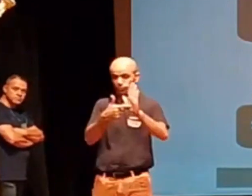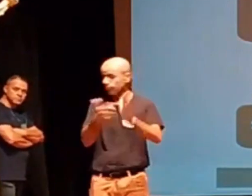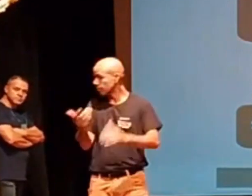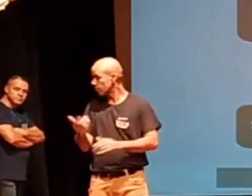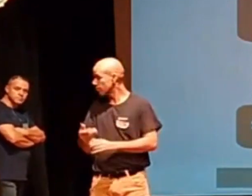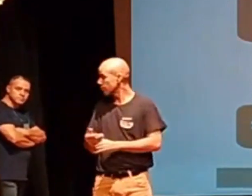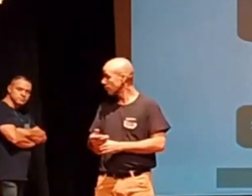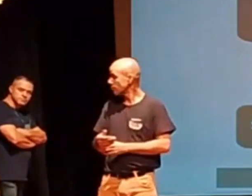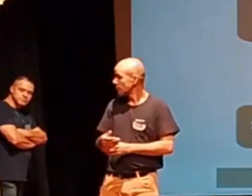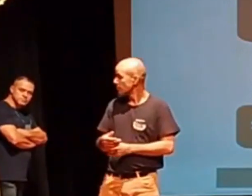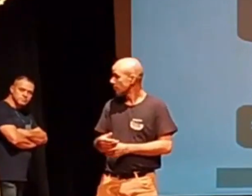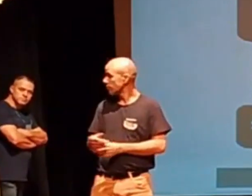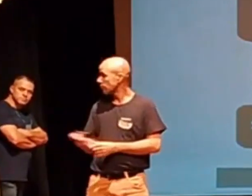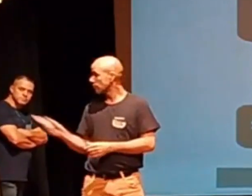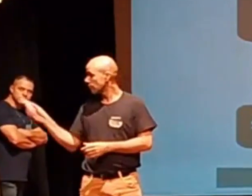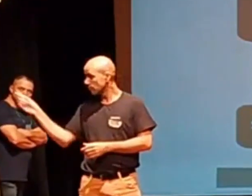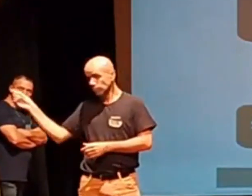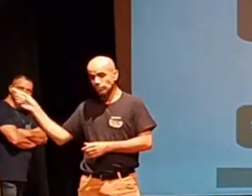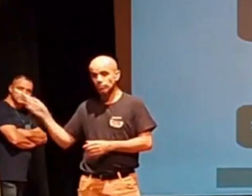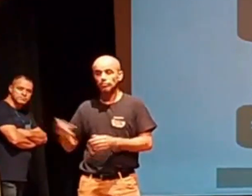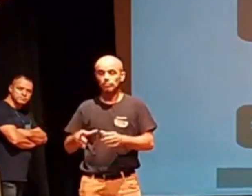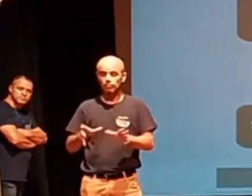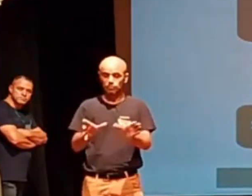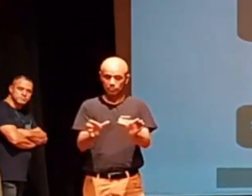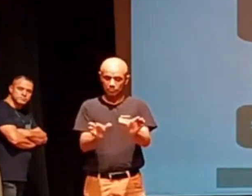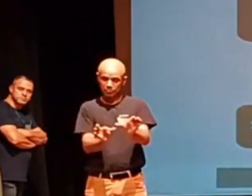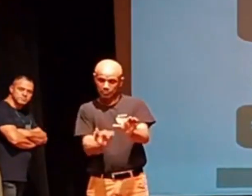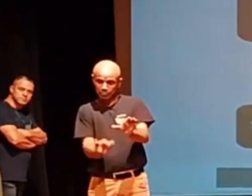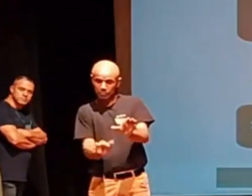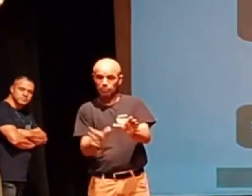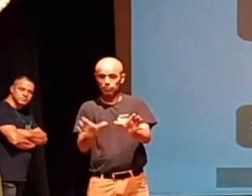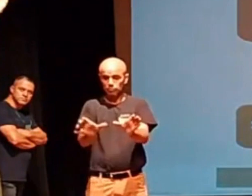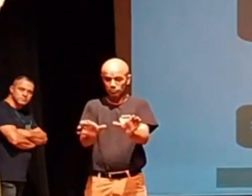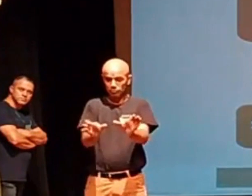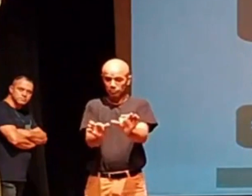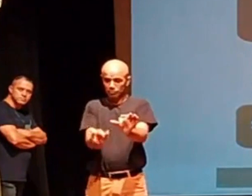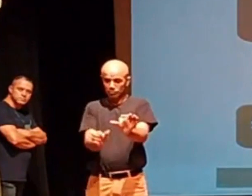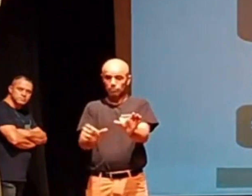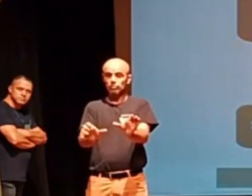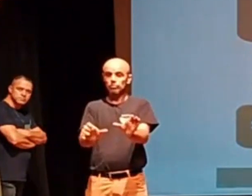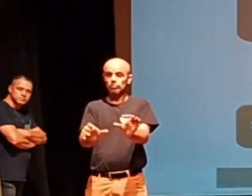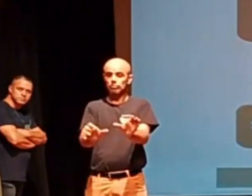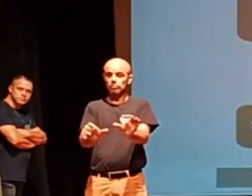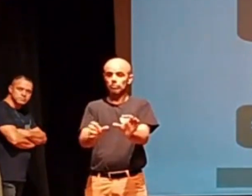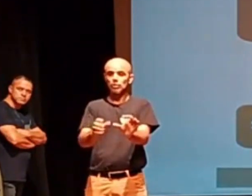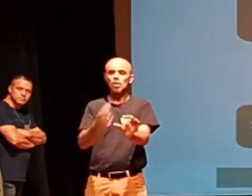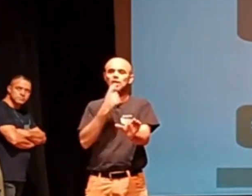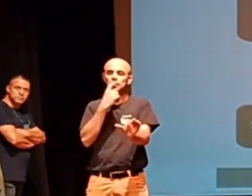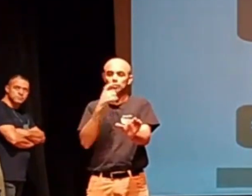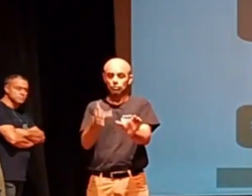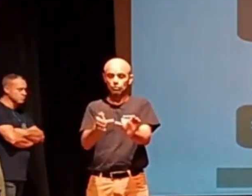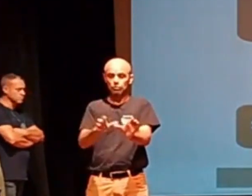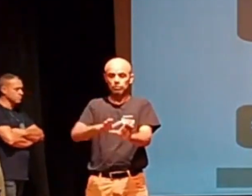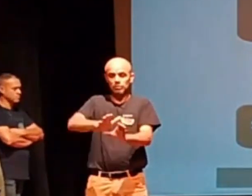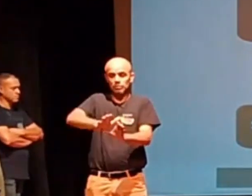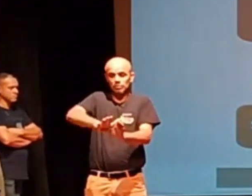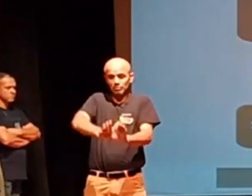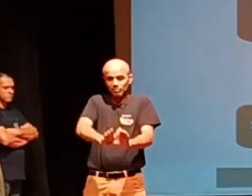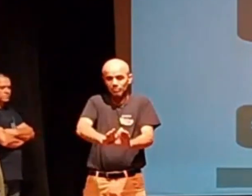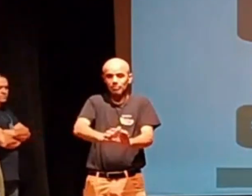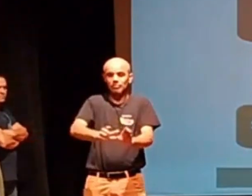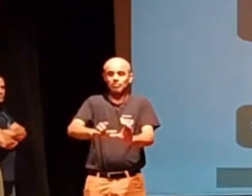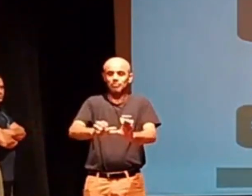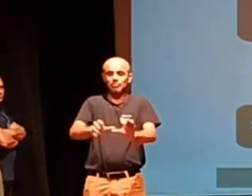Então, aqui a gente tem o cóccix, né? Se esse sacro aqui, que é esse osso grandão aqui, você sentar nele, você vai